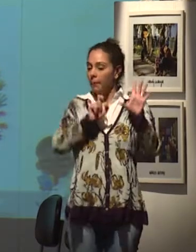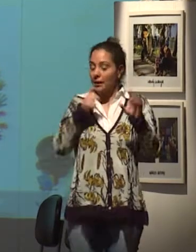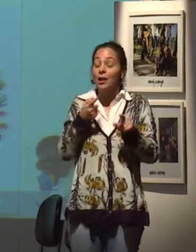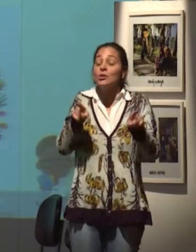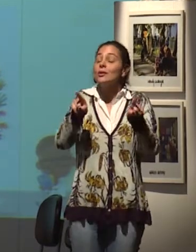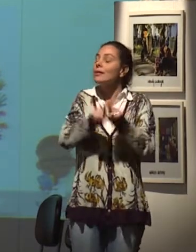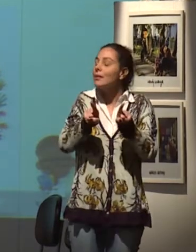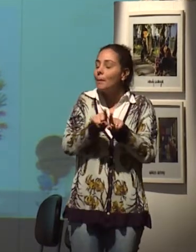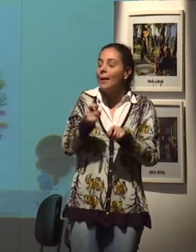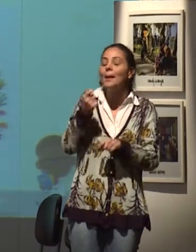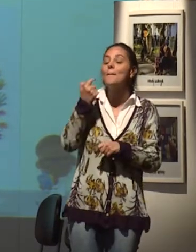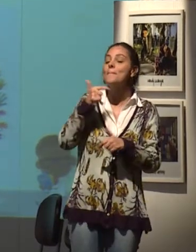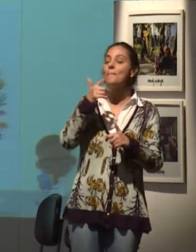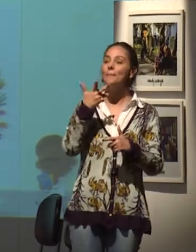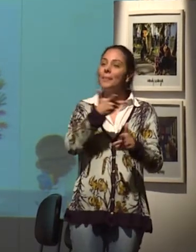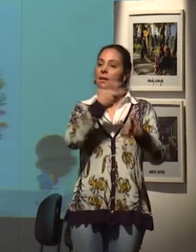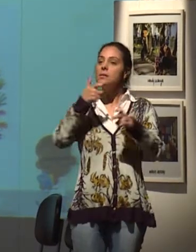e independência.